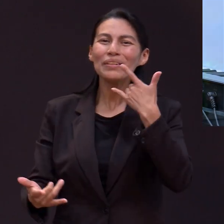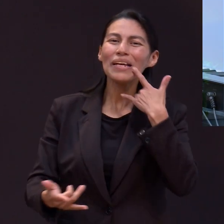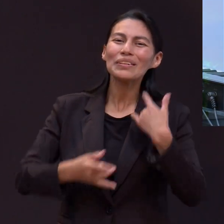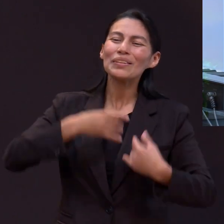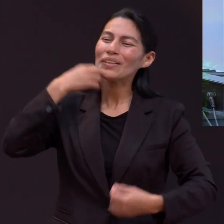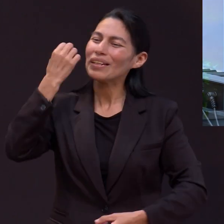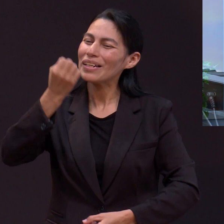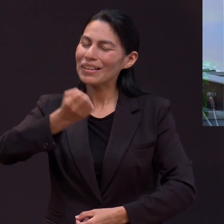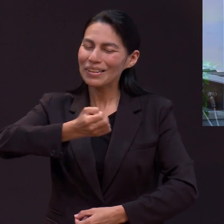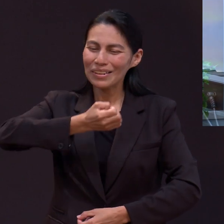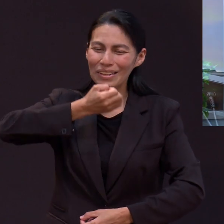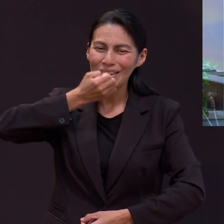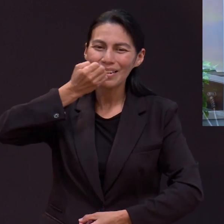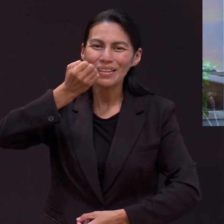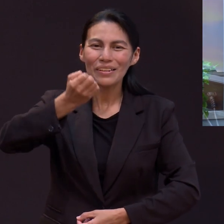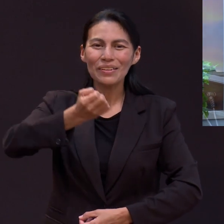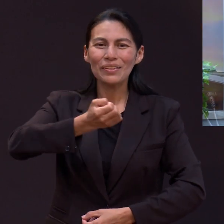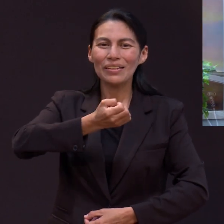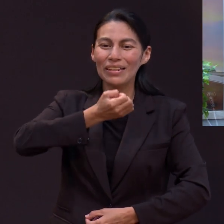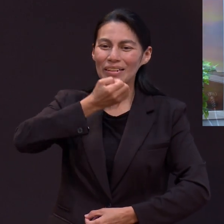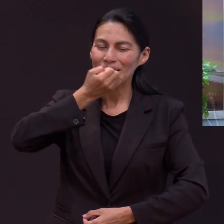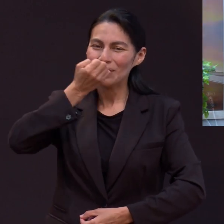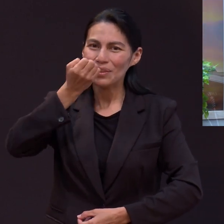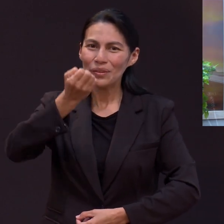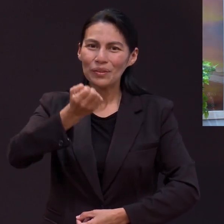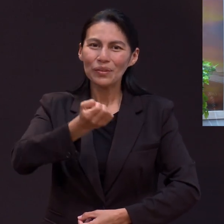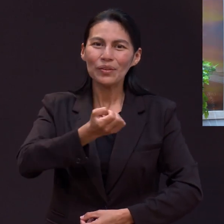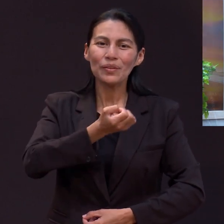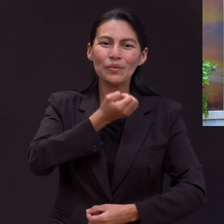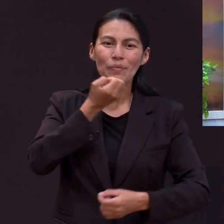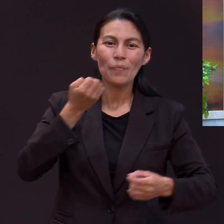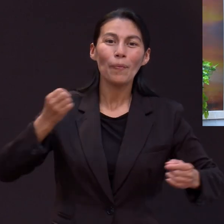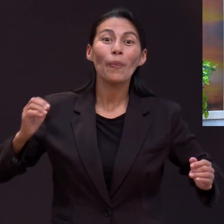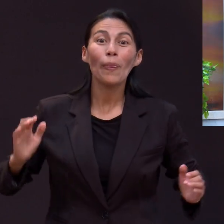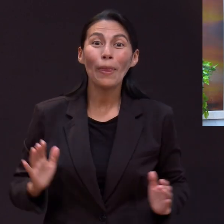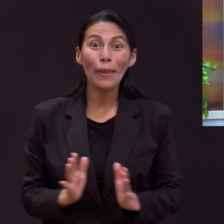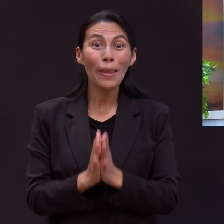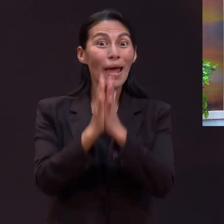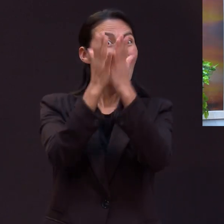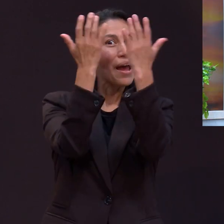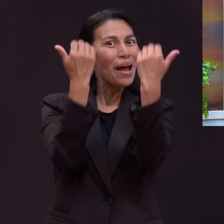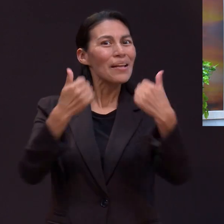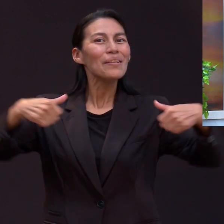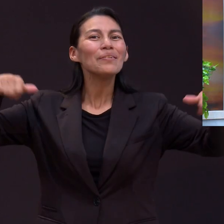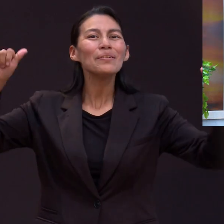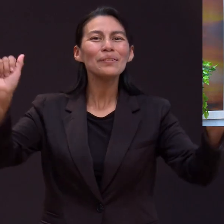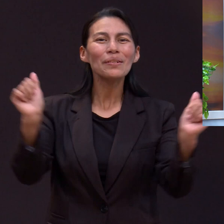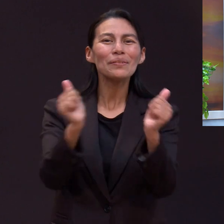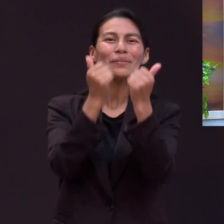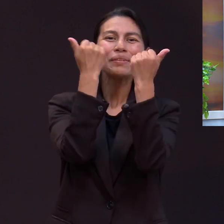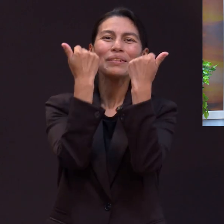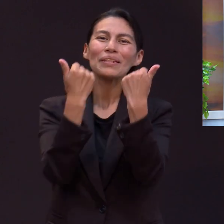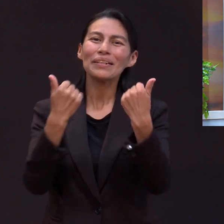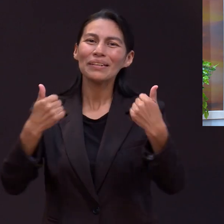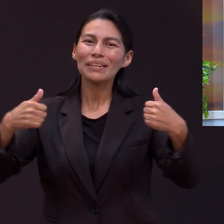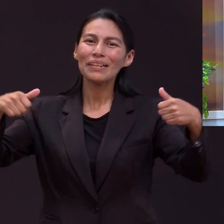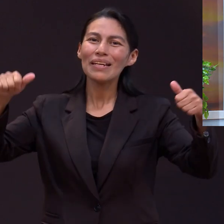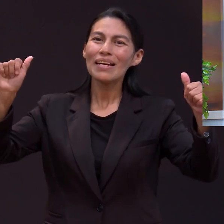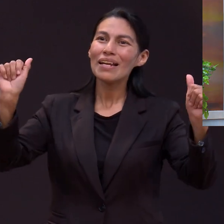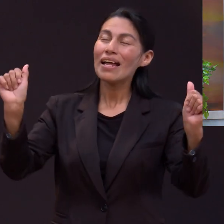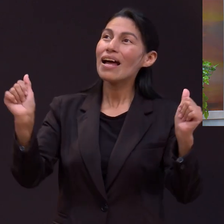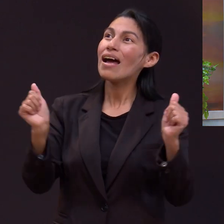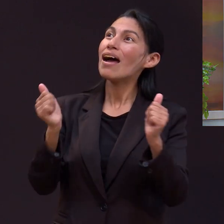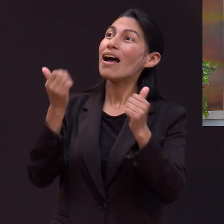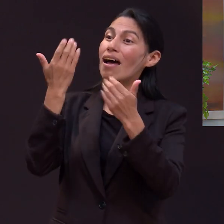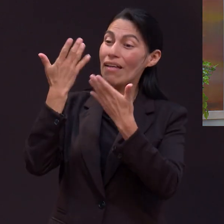aleluya soy guerrera de oración aleluya soy